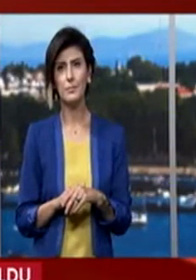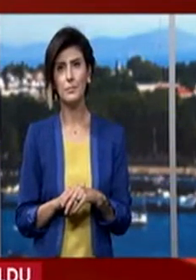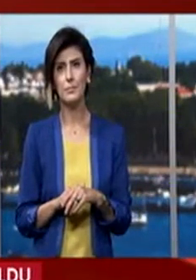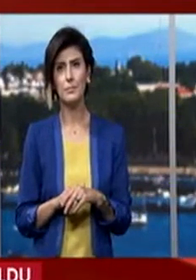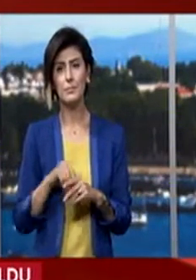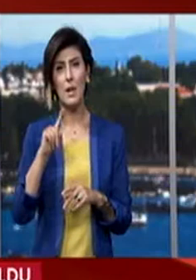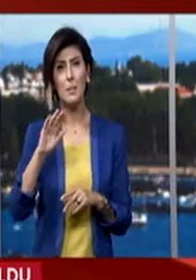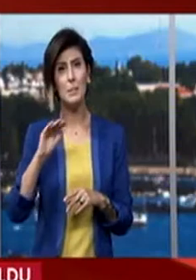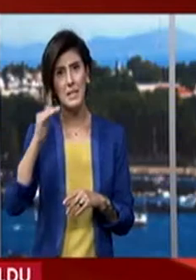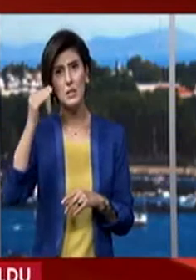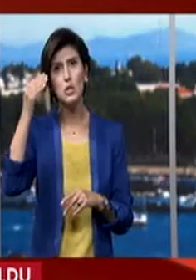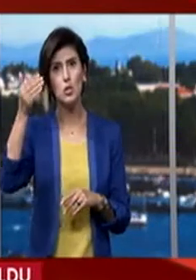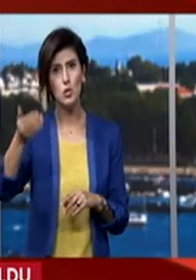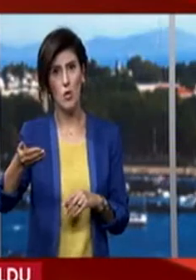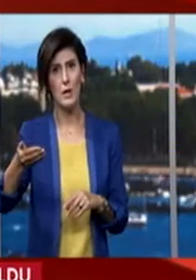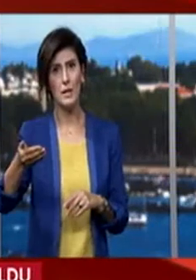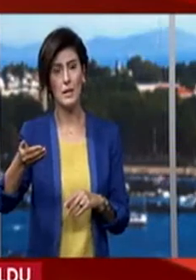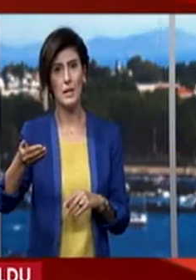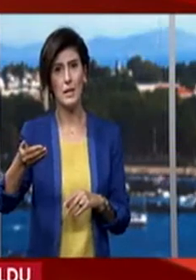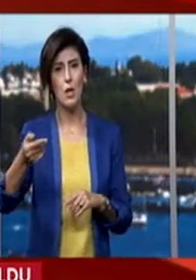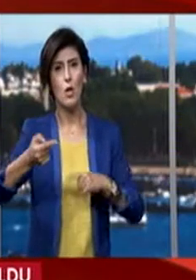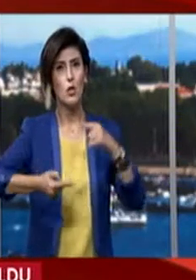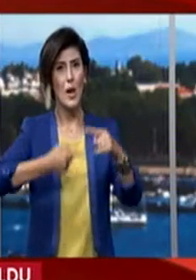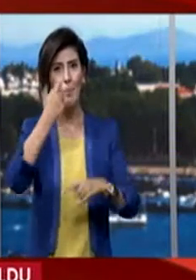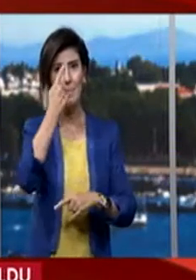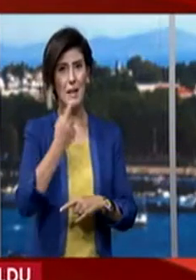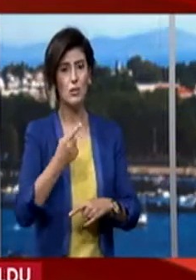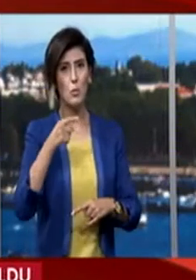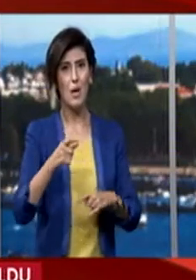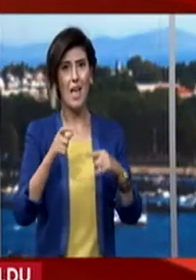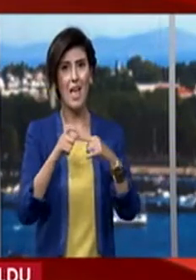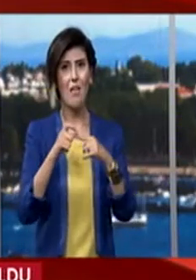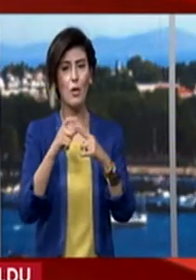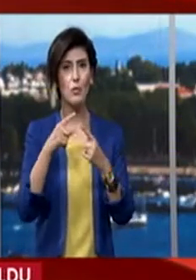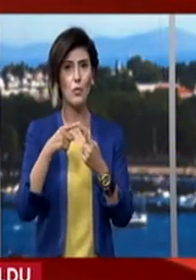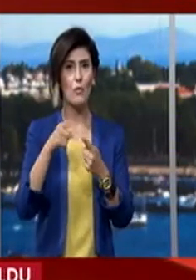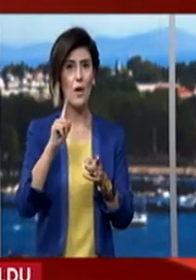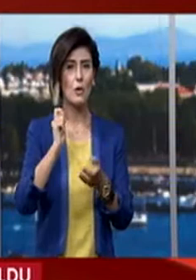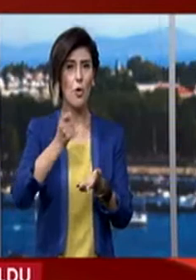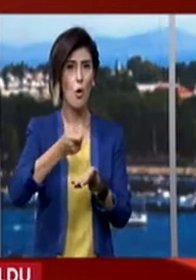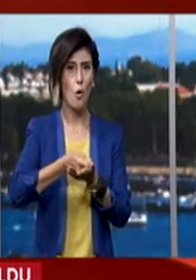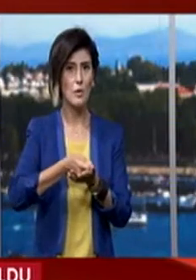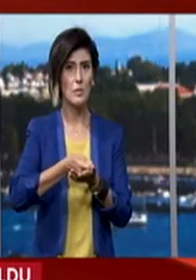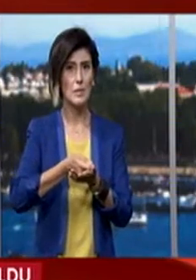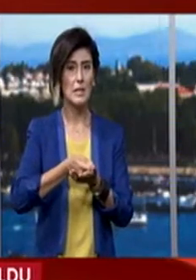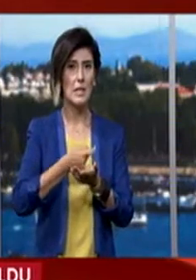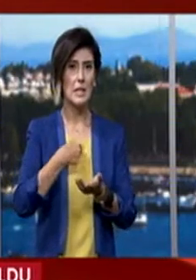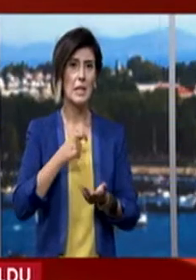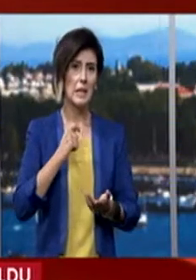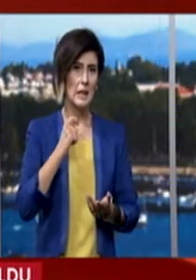bir sonraki hemen dönemin başında bu enflasyon farklarının ödenmesi